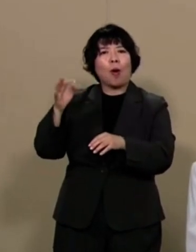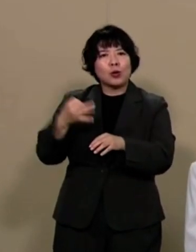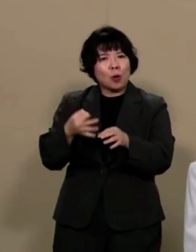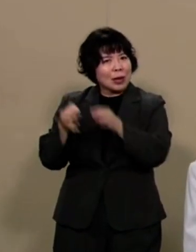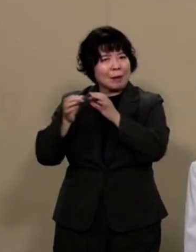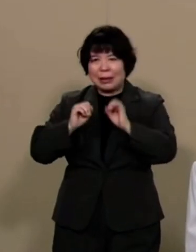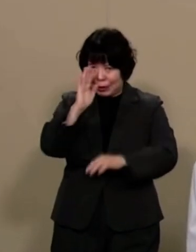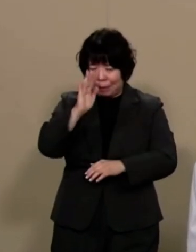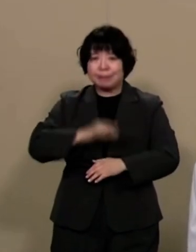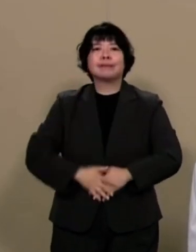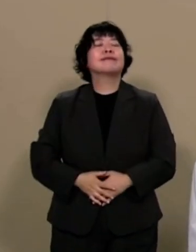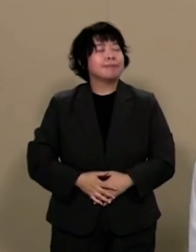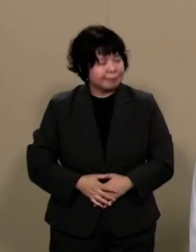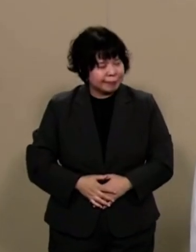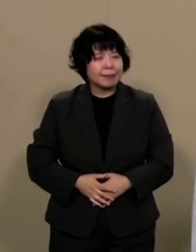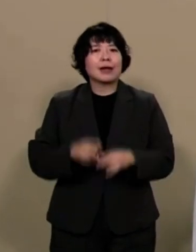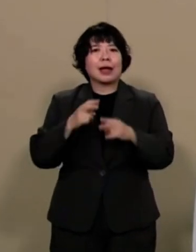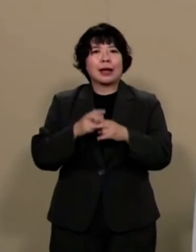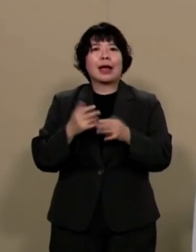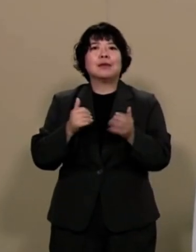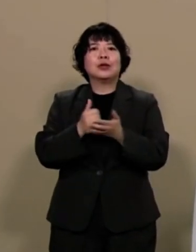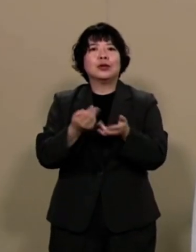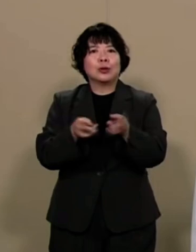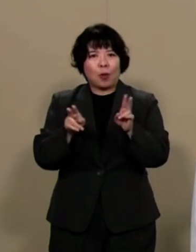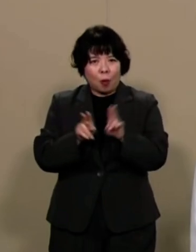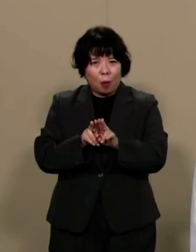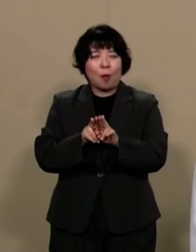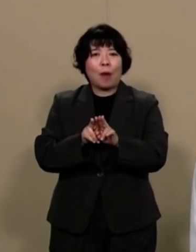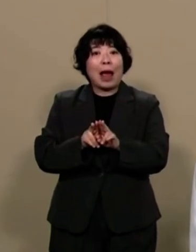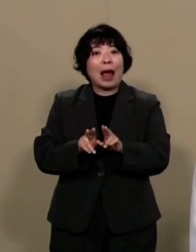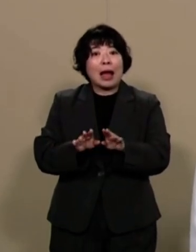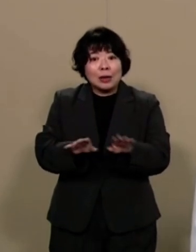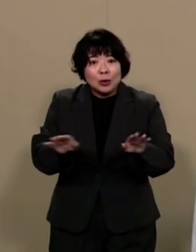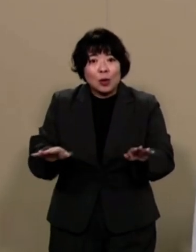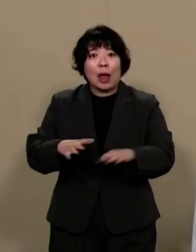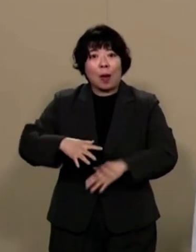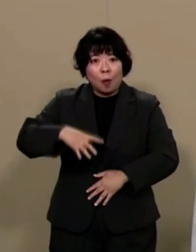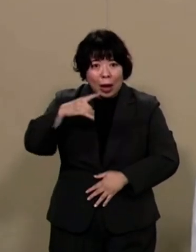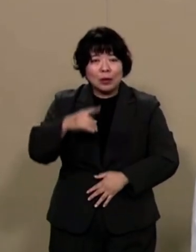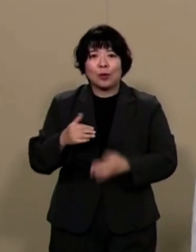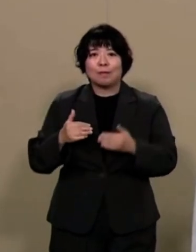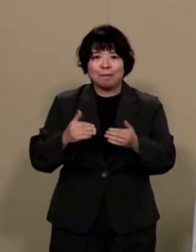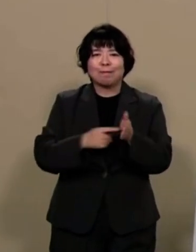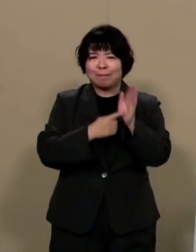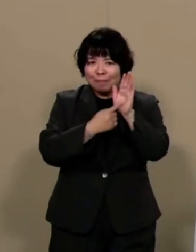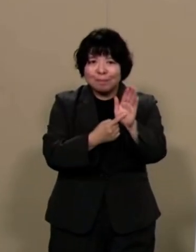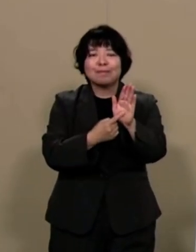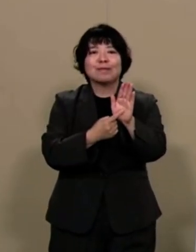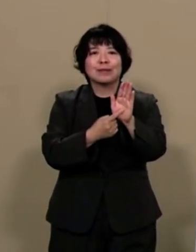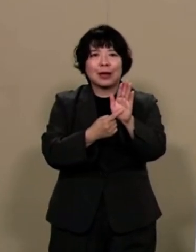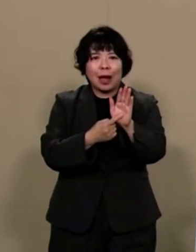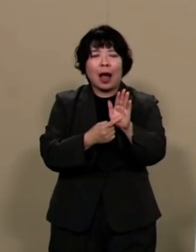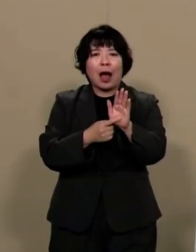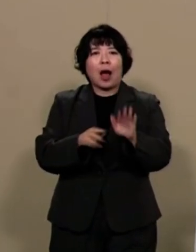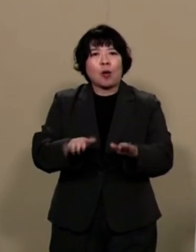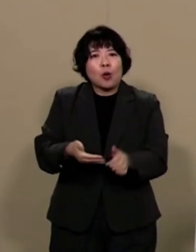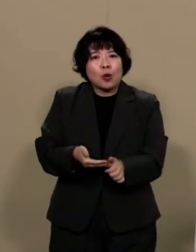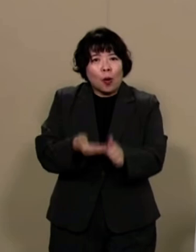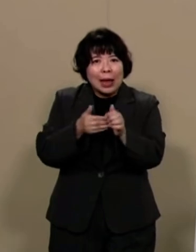立憲民主党は一環としてチルドレンファーストを掲げてまいりました子育て支援の